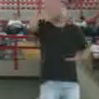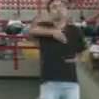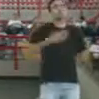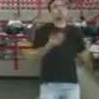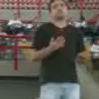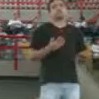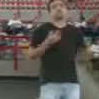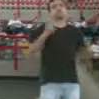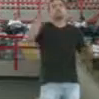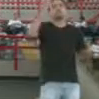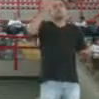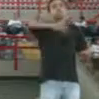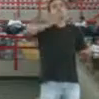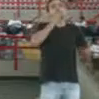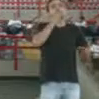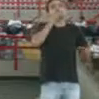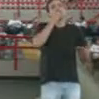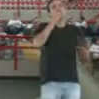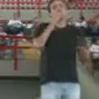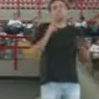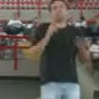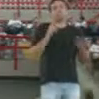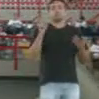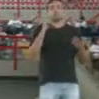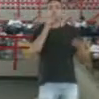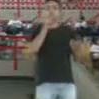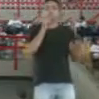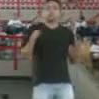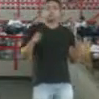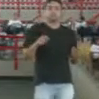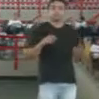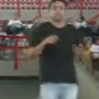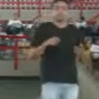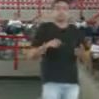prove com palavra do texto. Aqui,